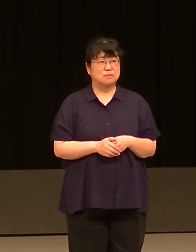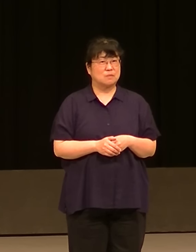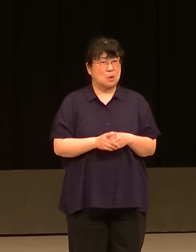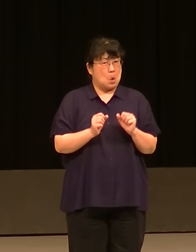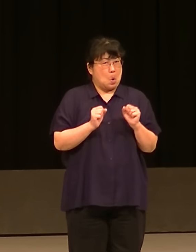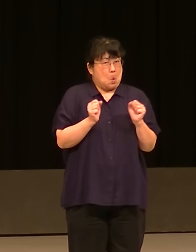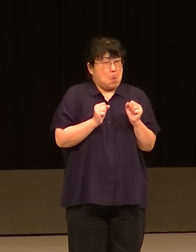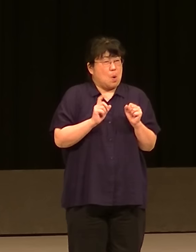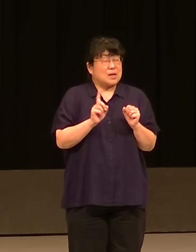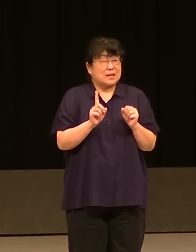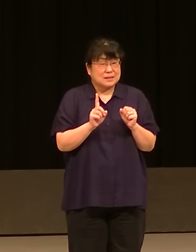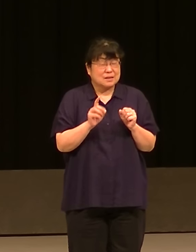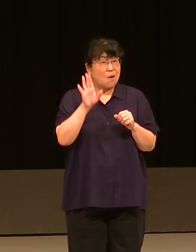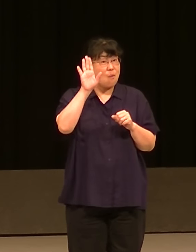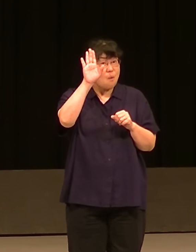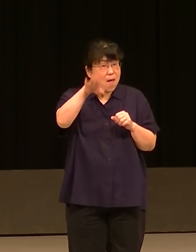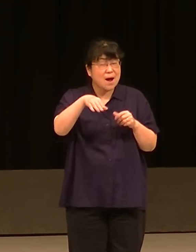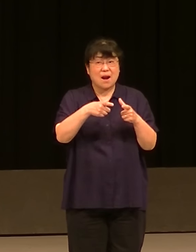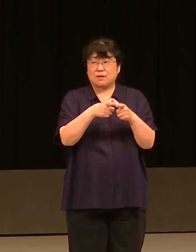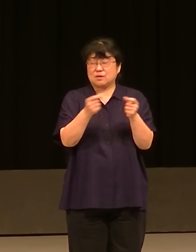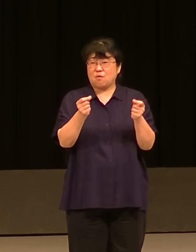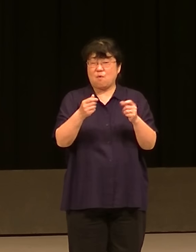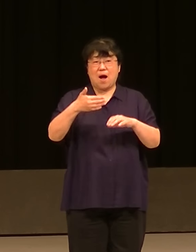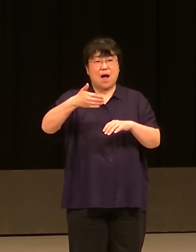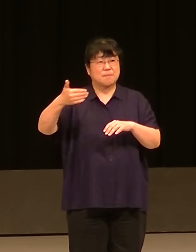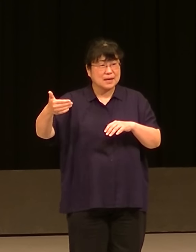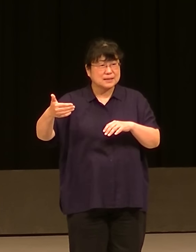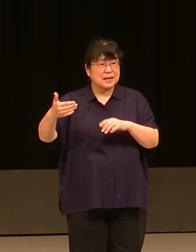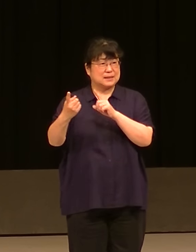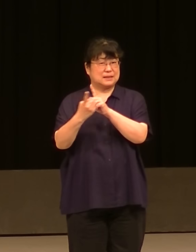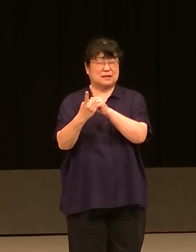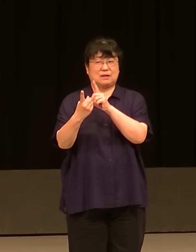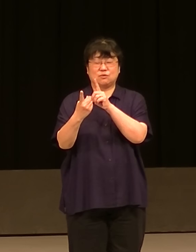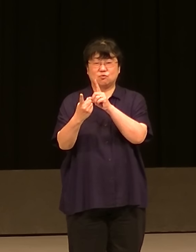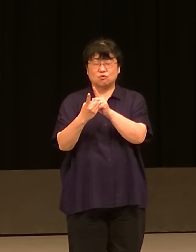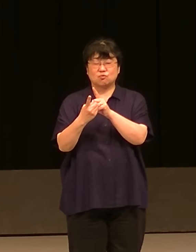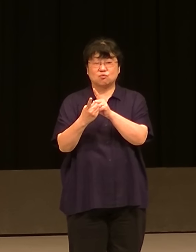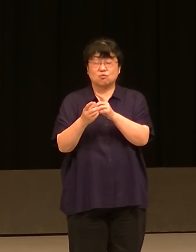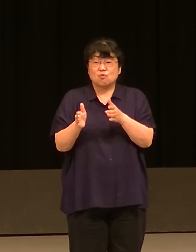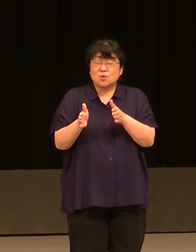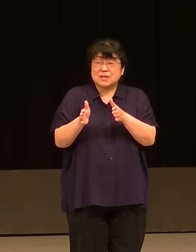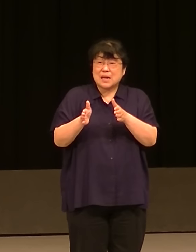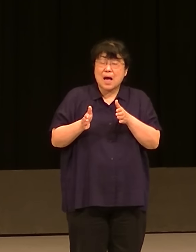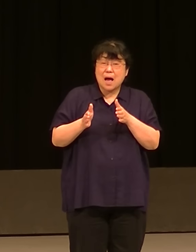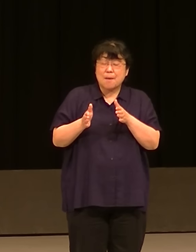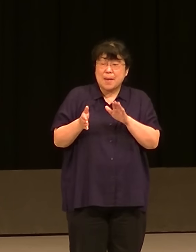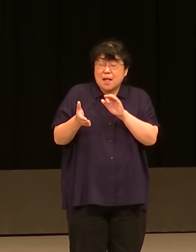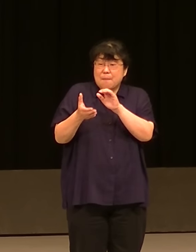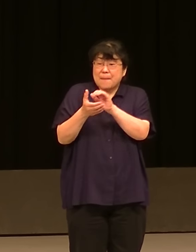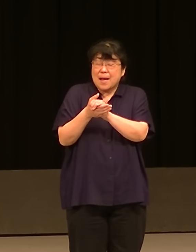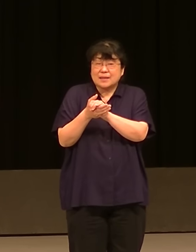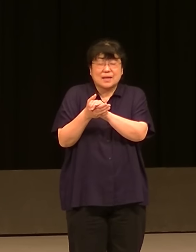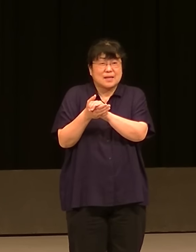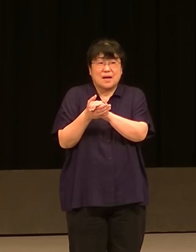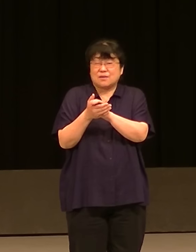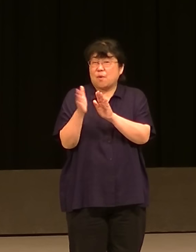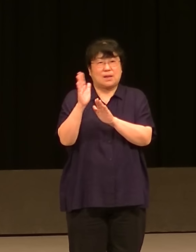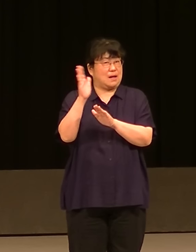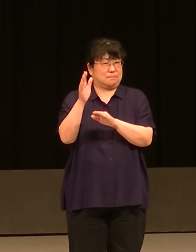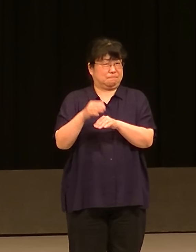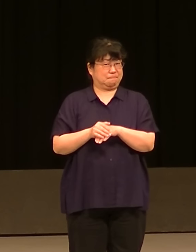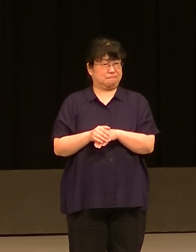ですけど、これからの日本は、アメリカに対する控えめなパートナーではもはや、なく